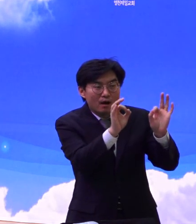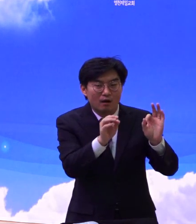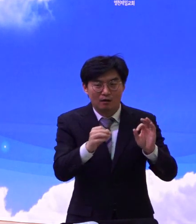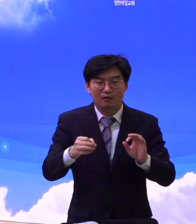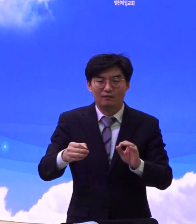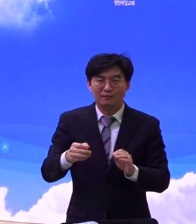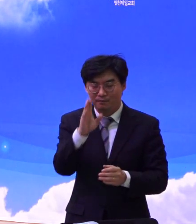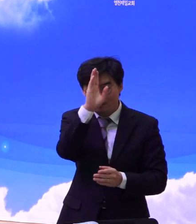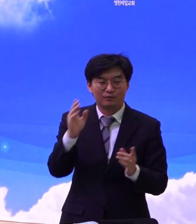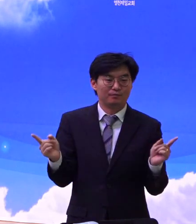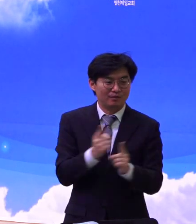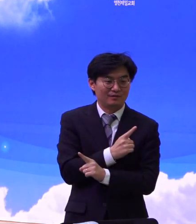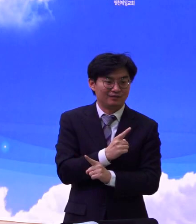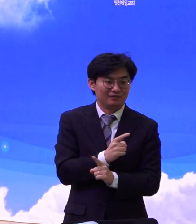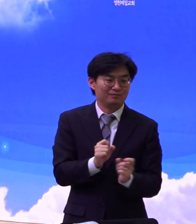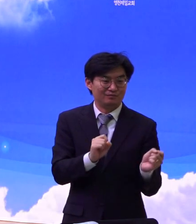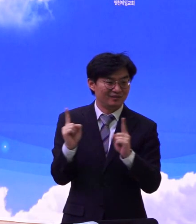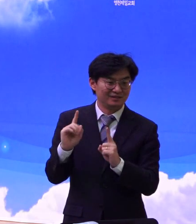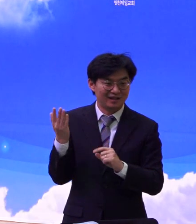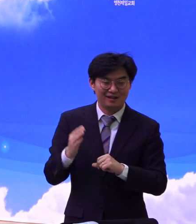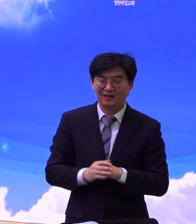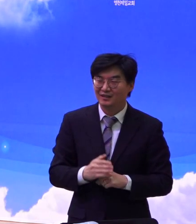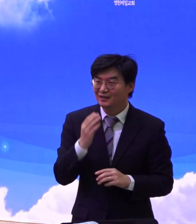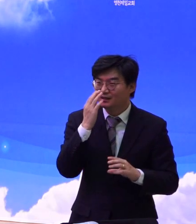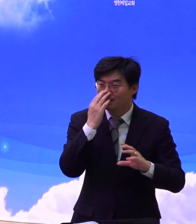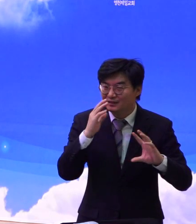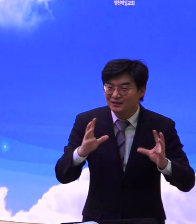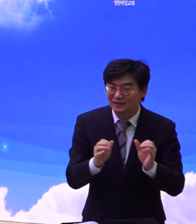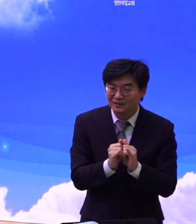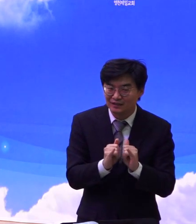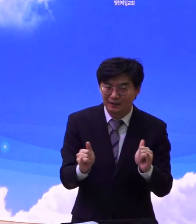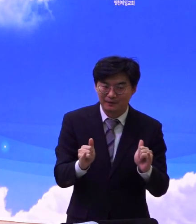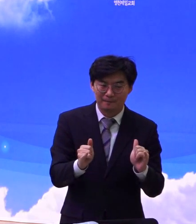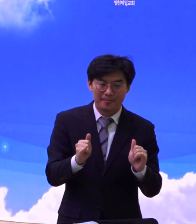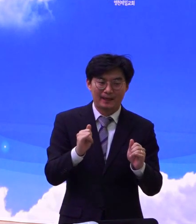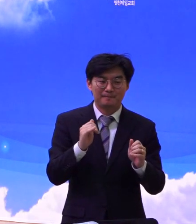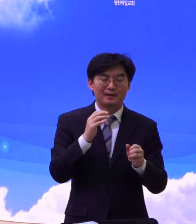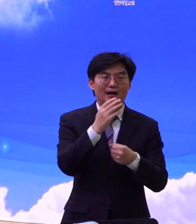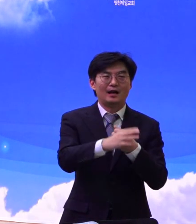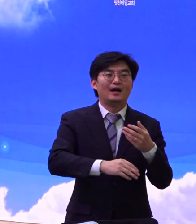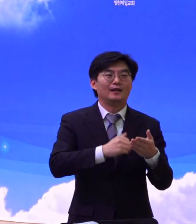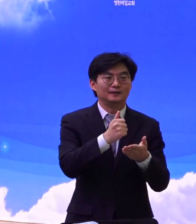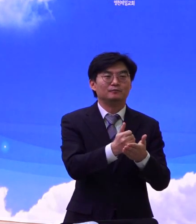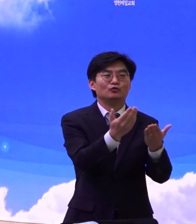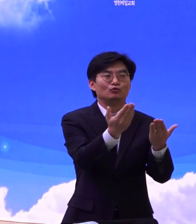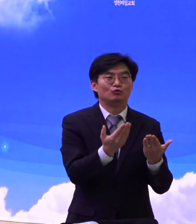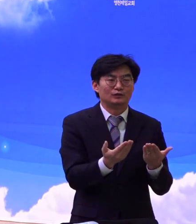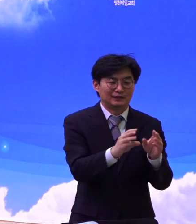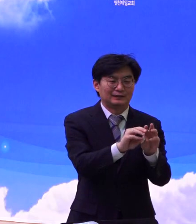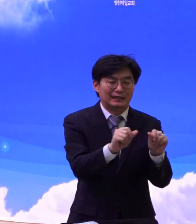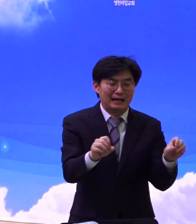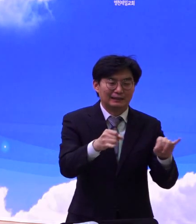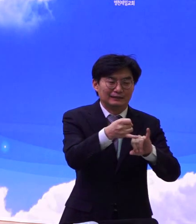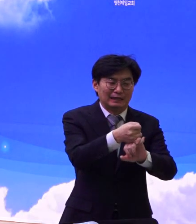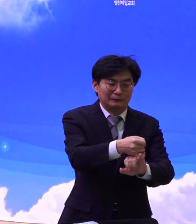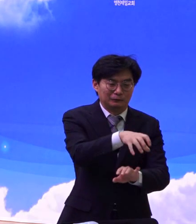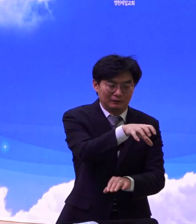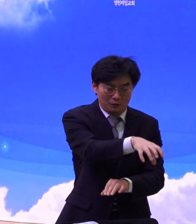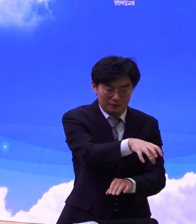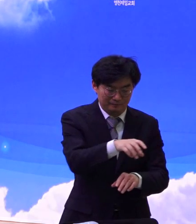사건이었죠. 이때 이스라엘 백성들은 약속의 땅 앞에 거의 다 왔었습니다. 광야 40여 년